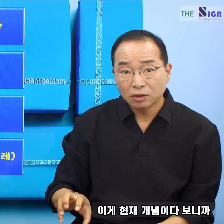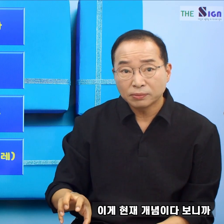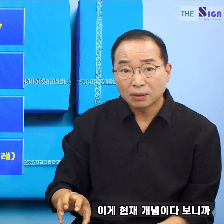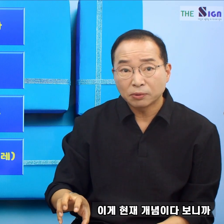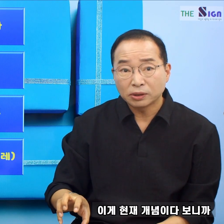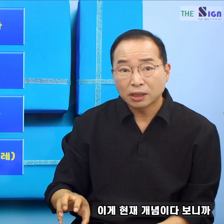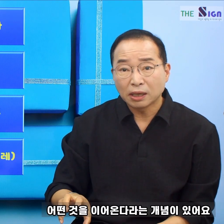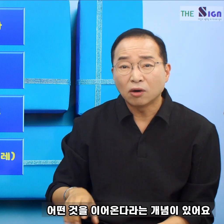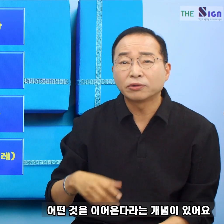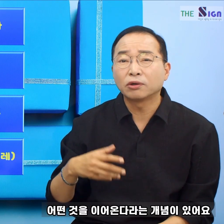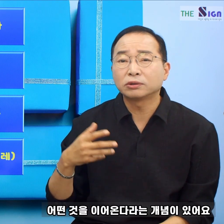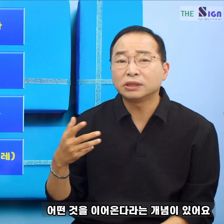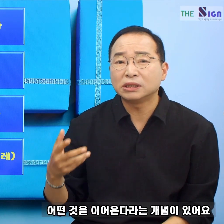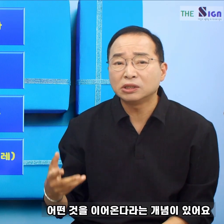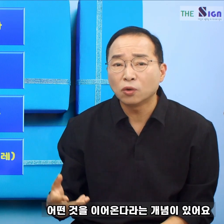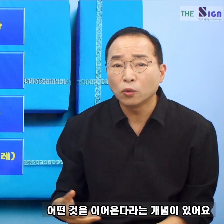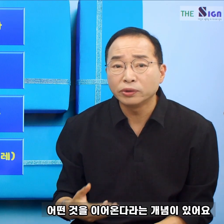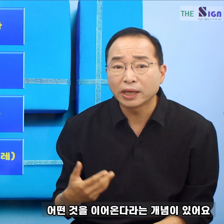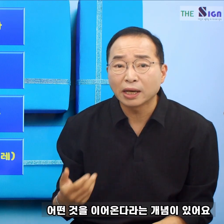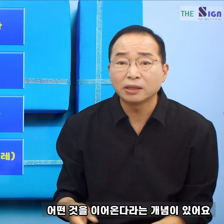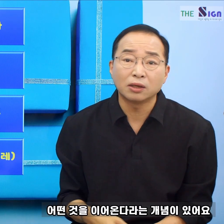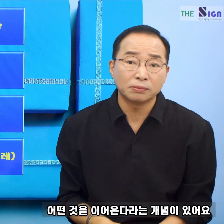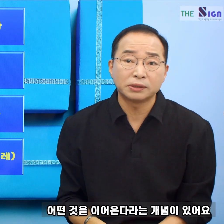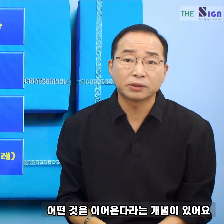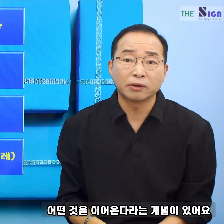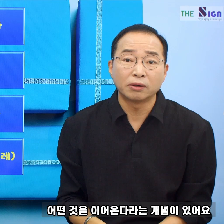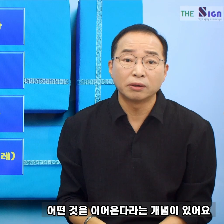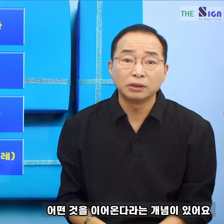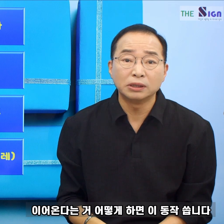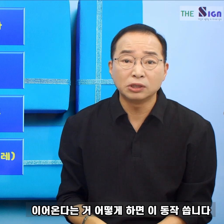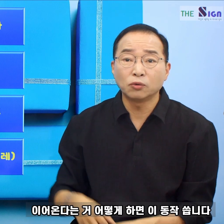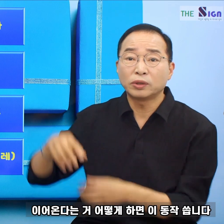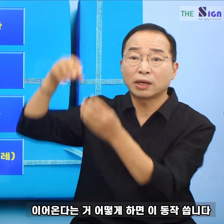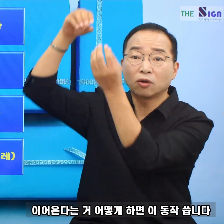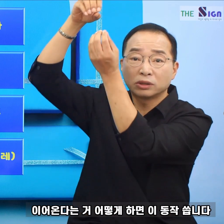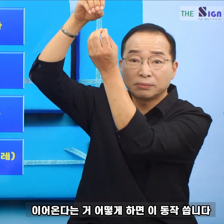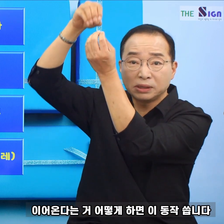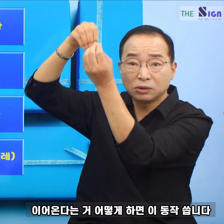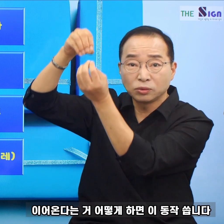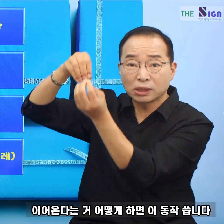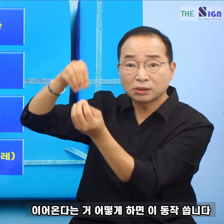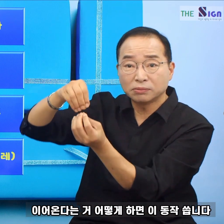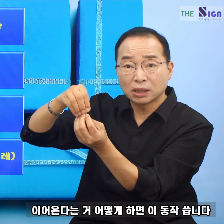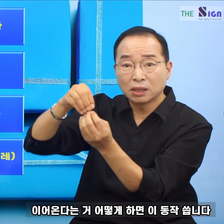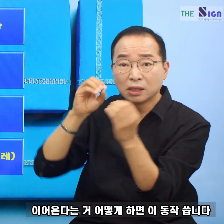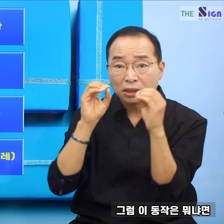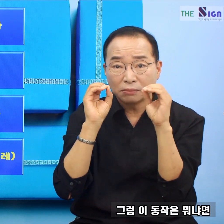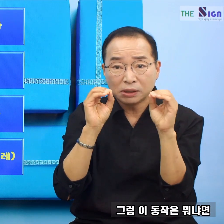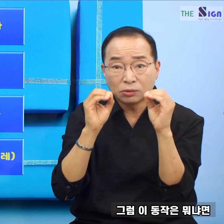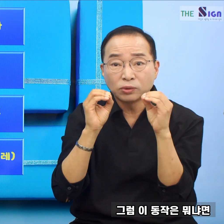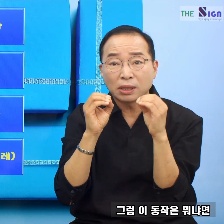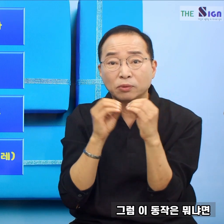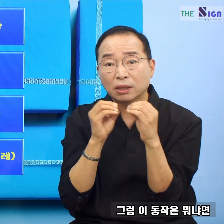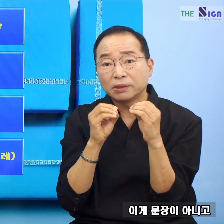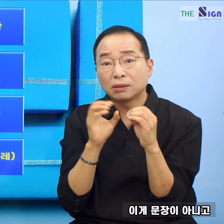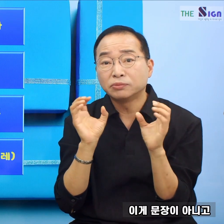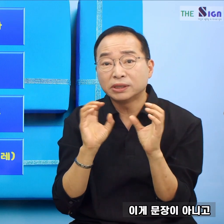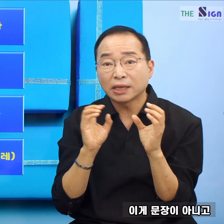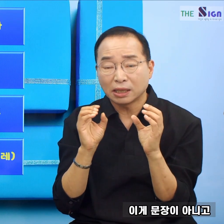개념이다 보니까 어떤 것을 이어온다라는 개념이 있어요. 이어온다는 거 어떻게 하면 이 동작 씁니다. 그럼 이 동작은 뭐냐면 이게 문장이